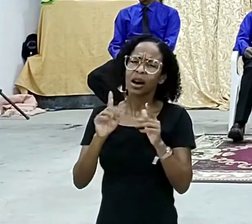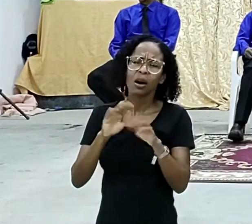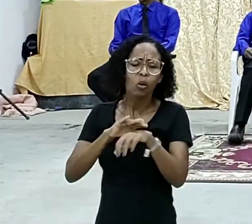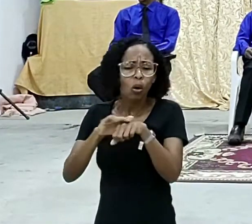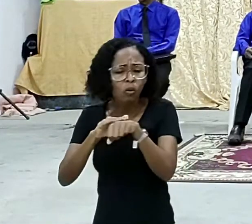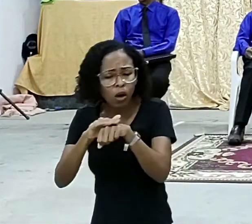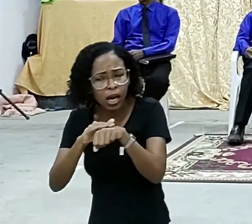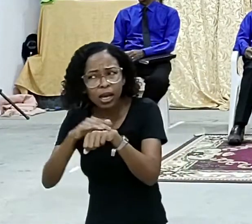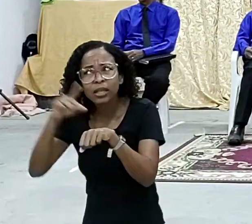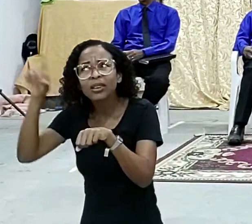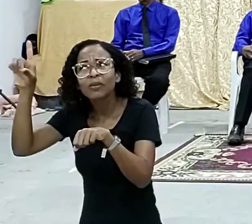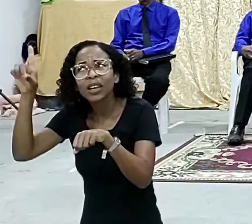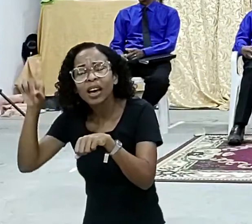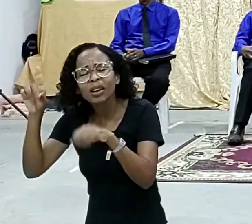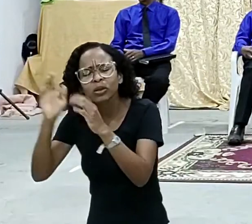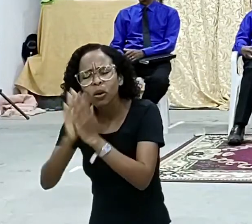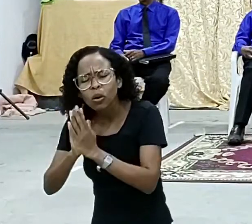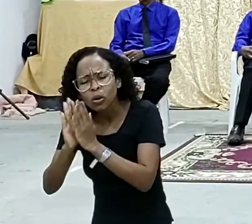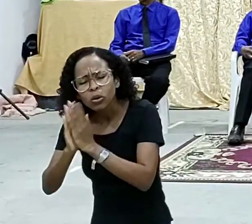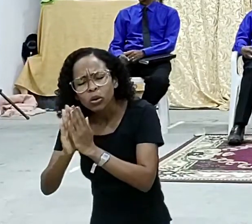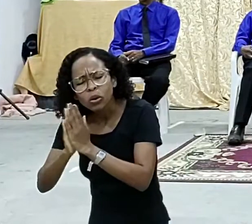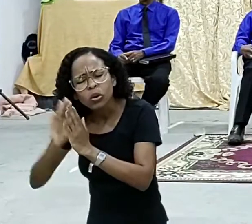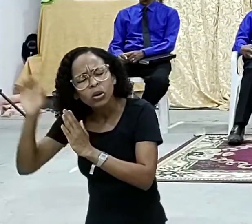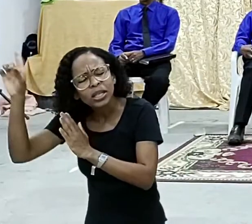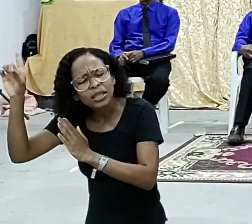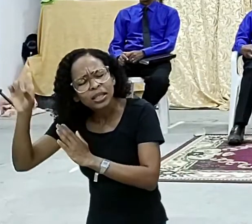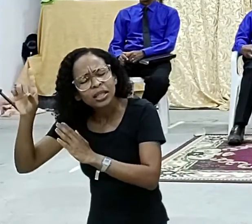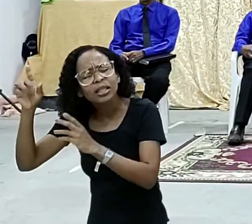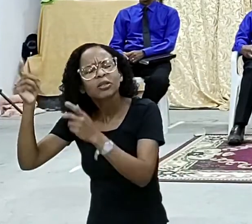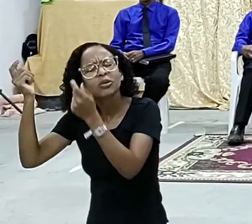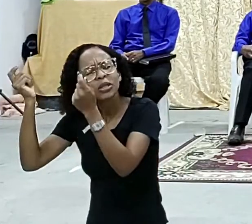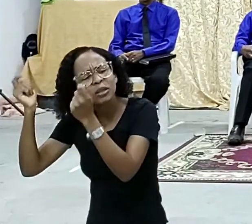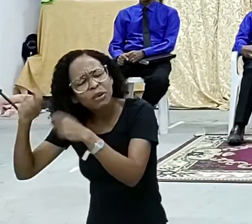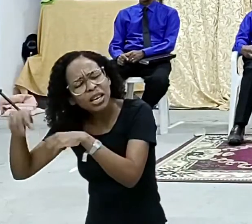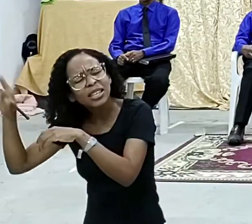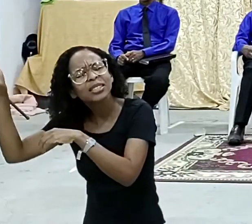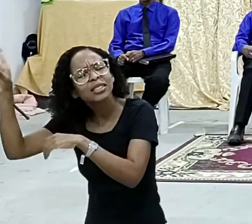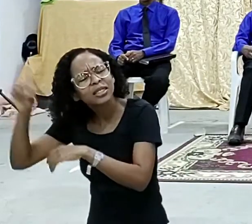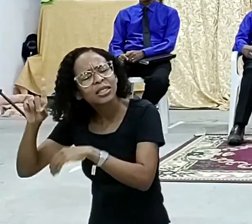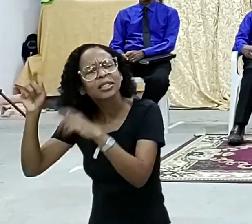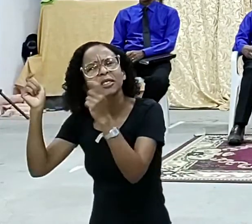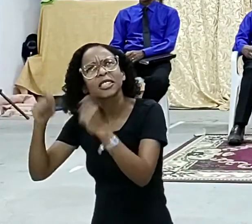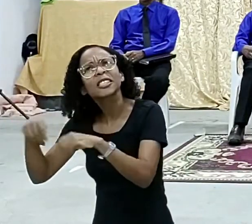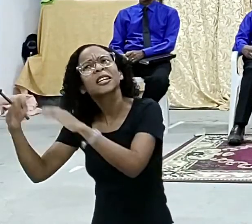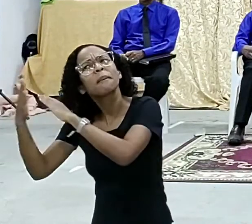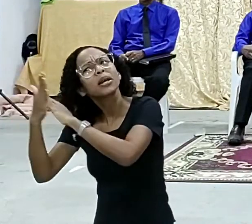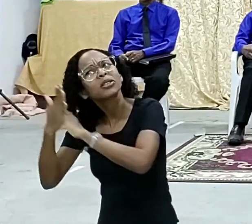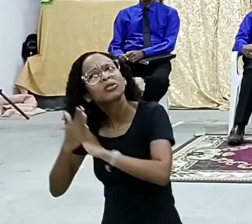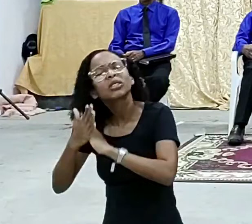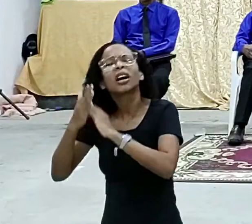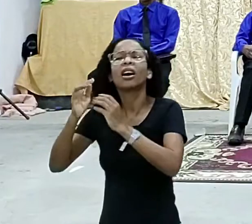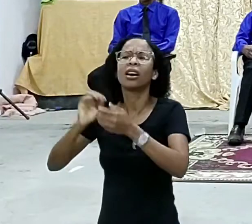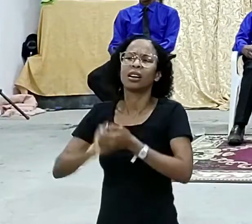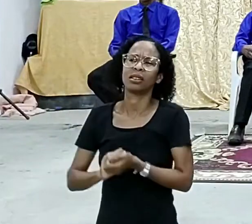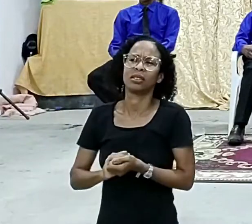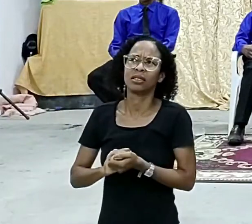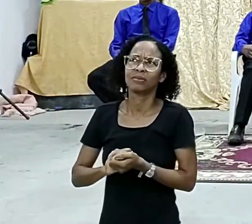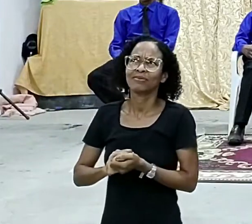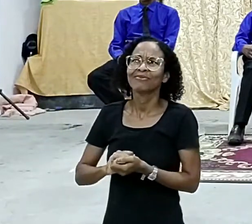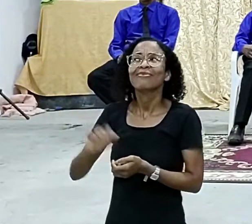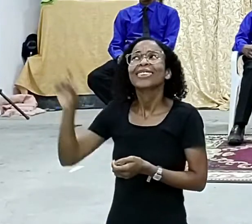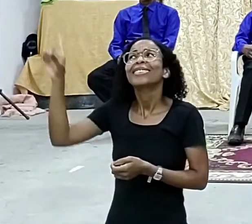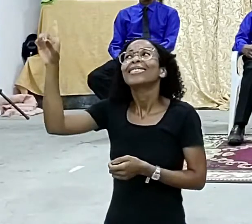é melhor do que a minha providência. A providência do Senhor